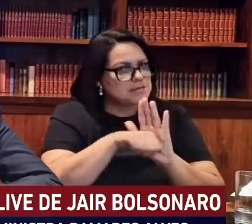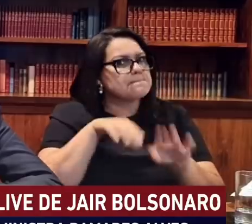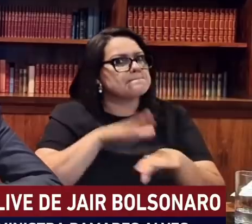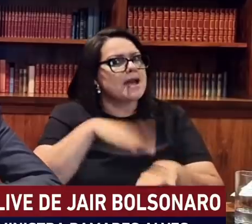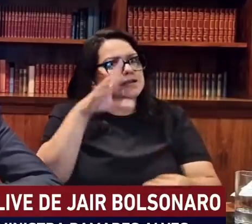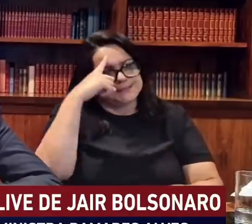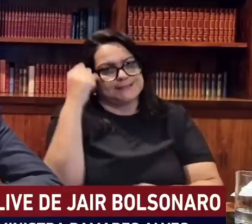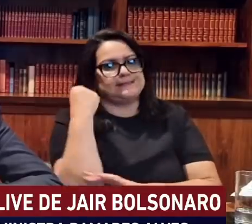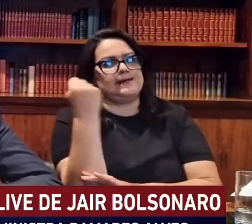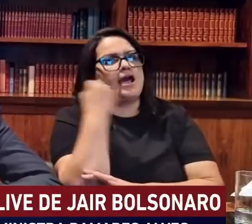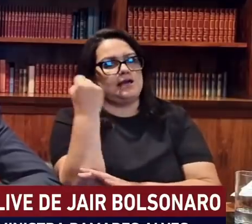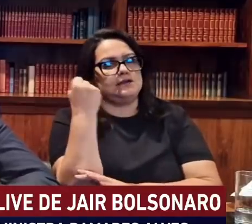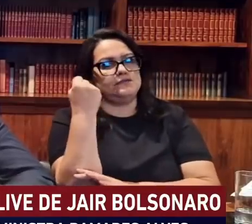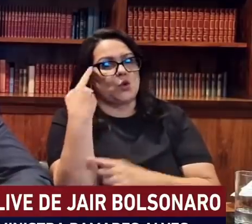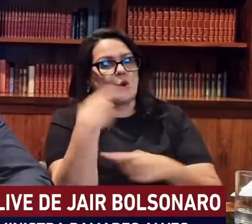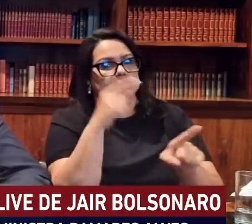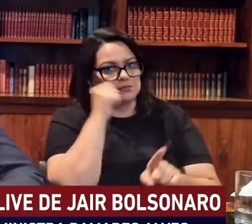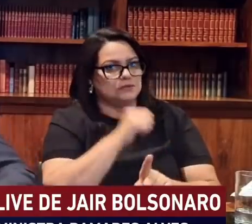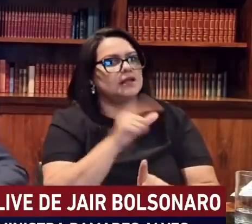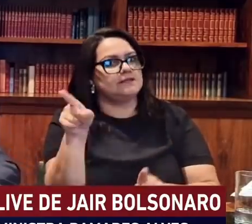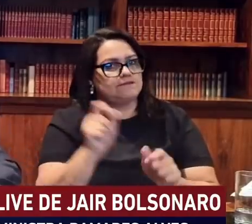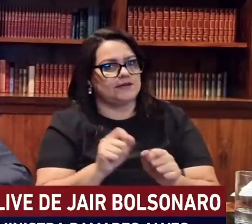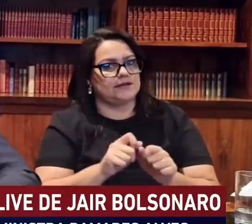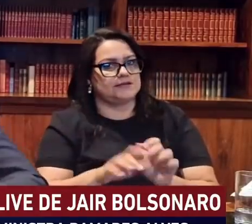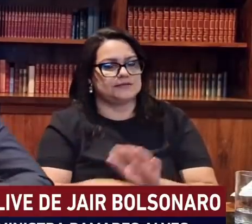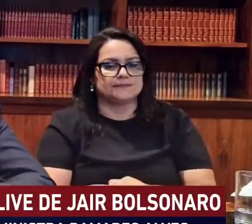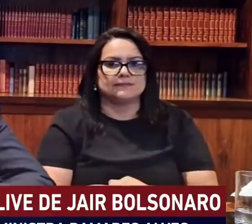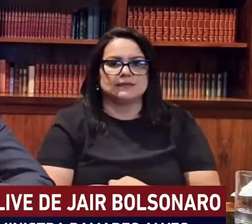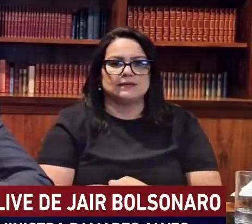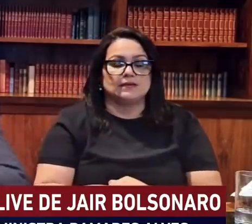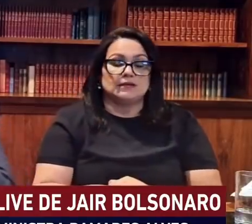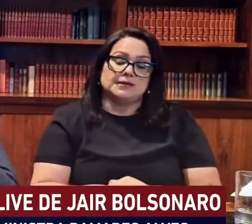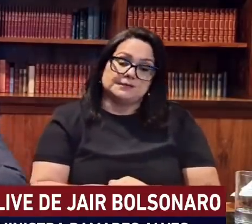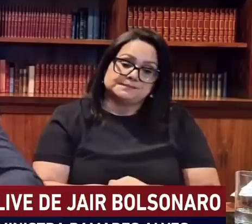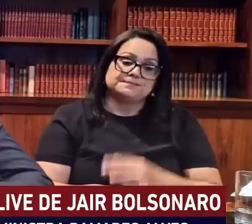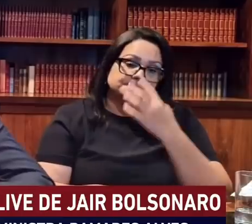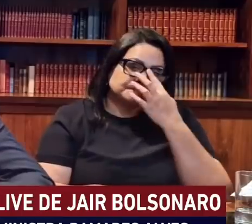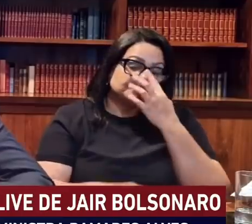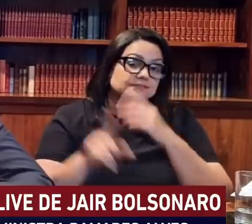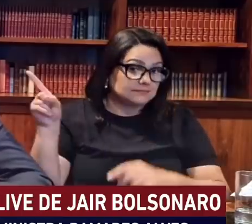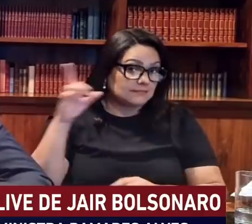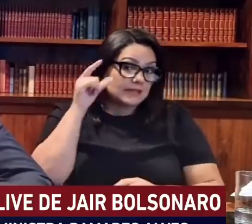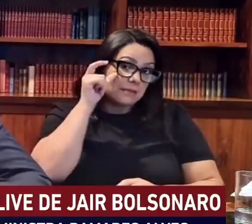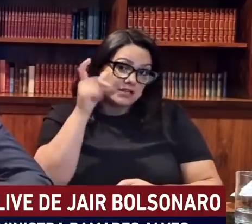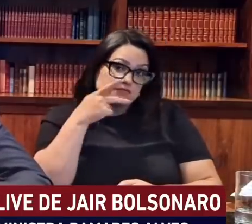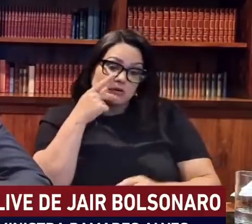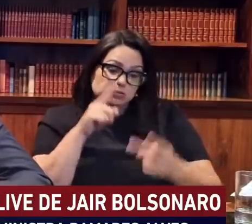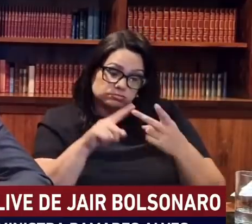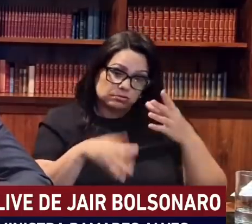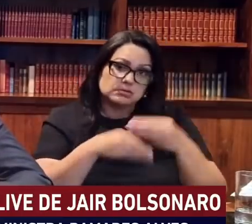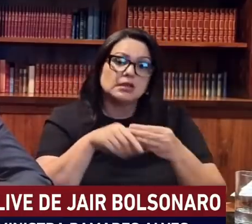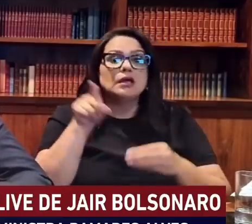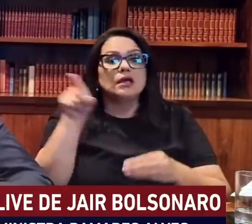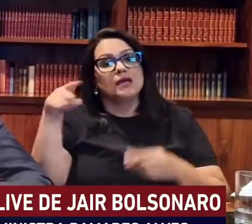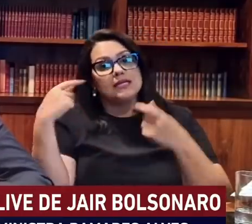crimes contra a mulher. Eu acho que esse parlamentar, além do que a Damares falou, tinha que ser obrigado a ir